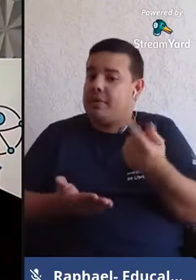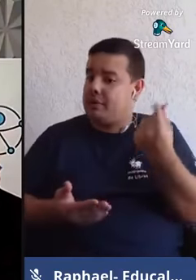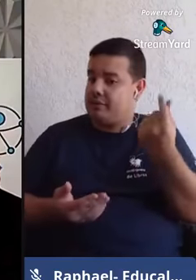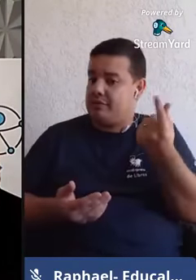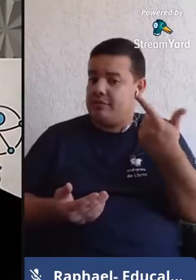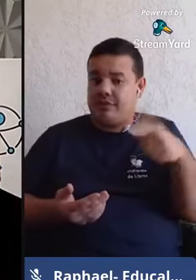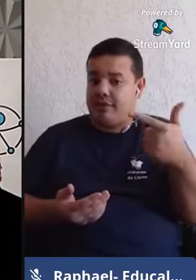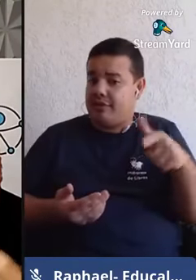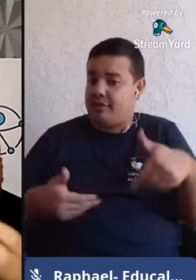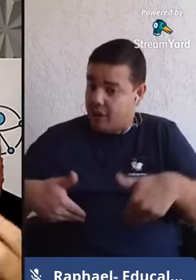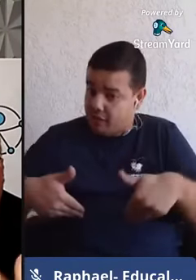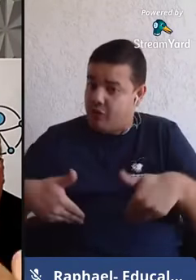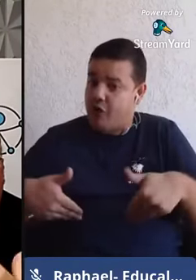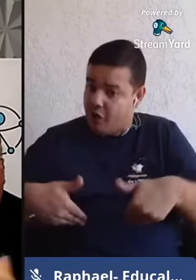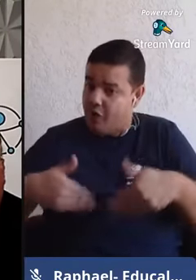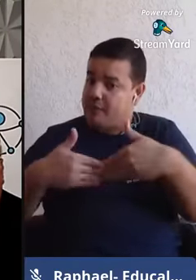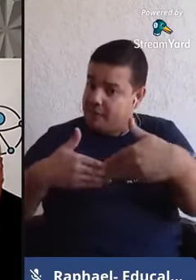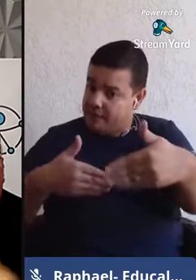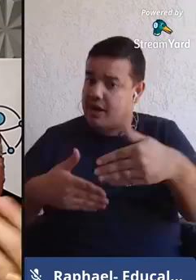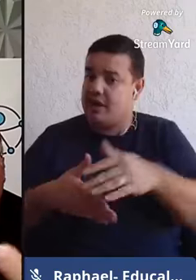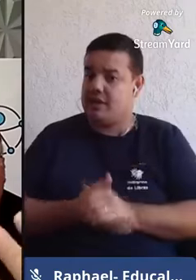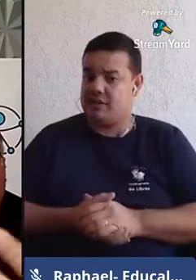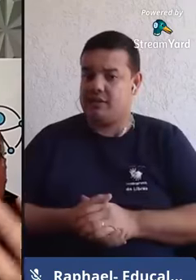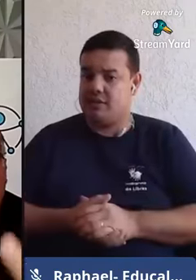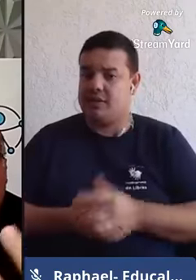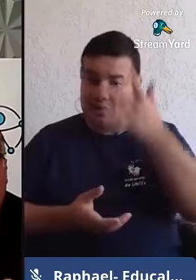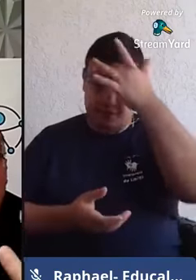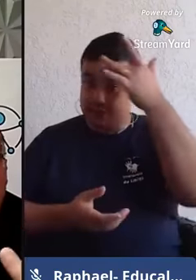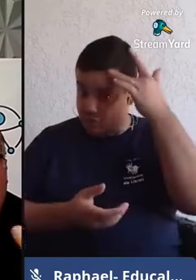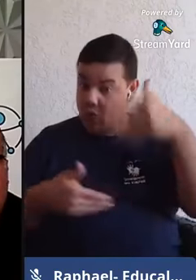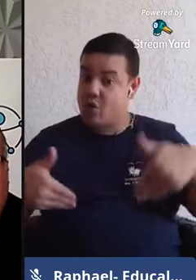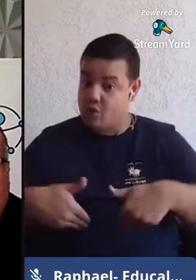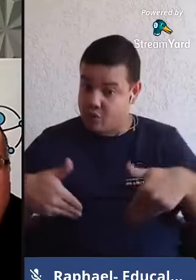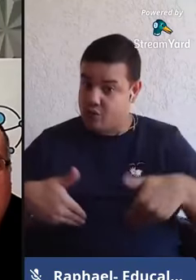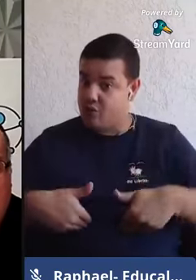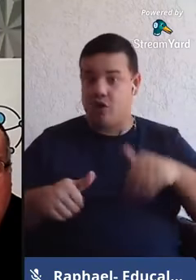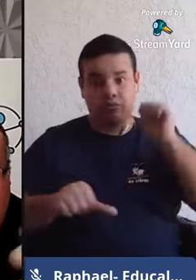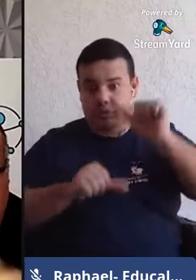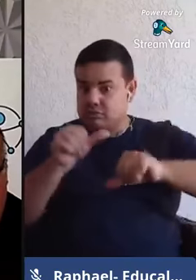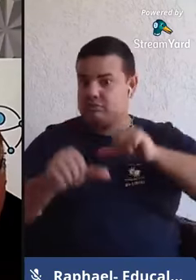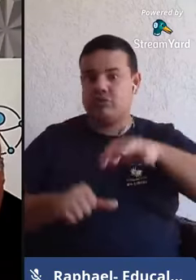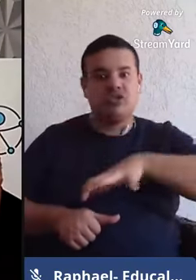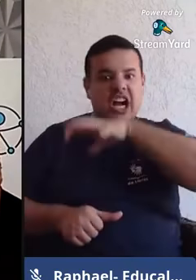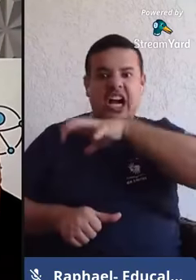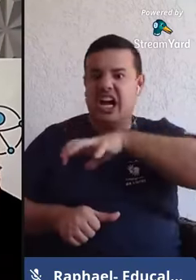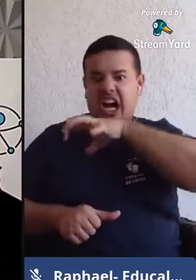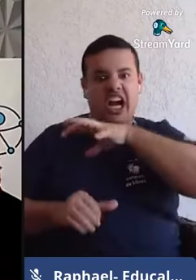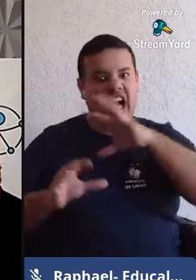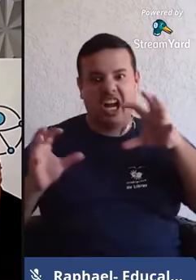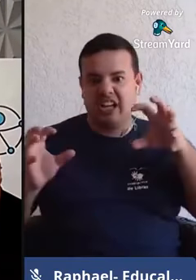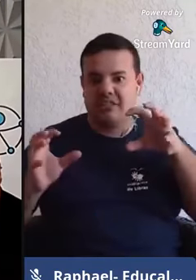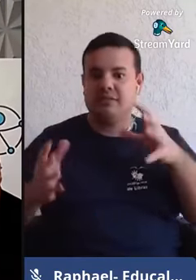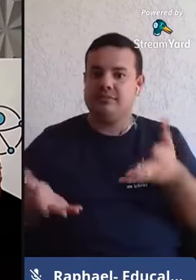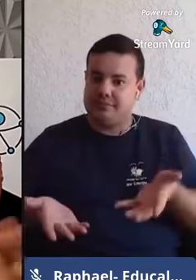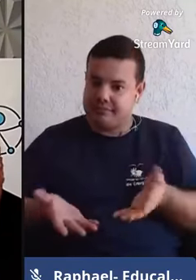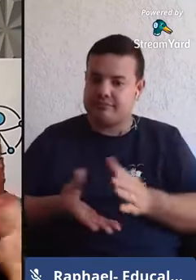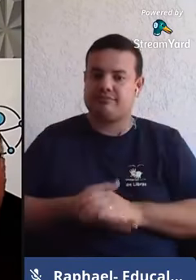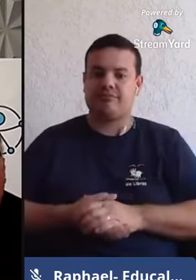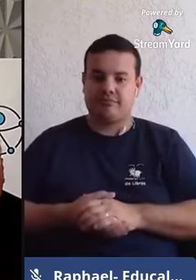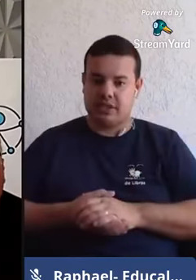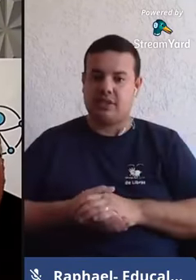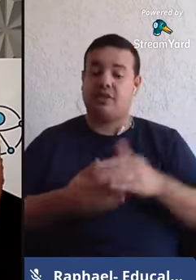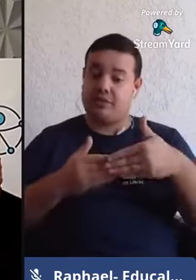Então, e a pessoa com fome, o ser humano com fome se torna um animal feroz, e isso acaba